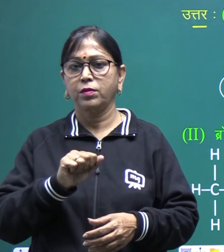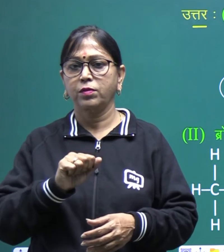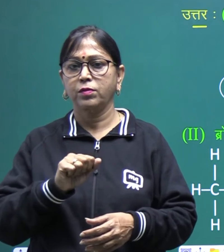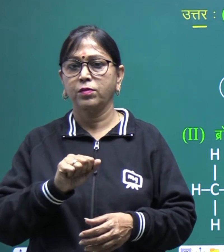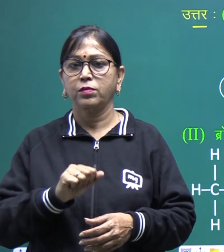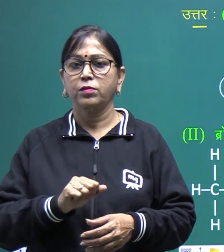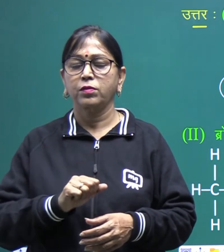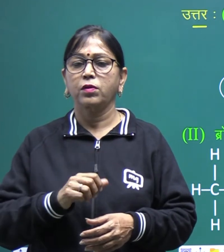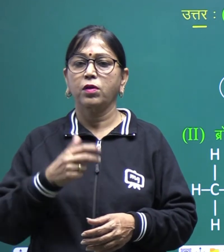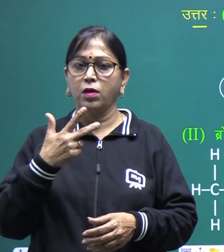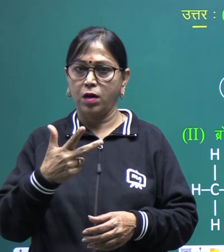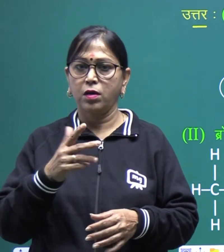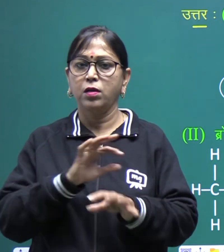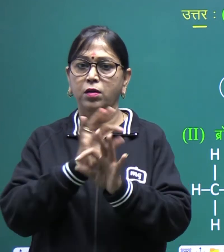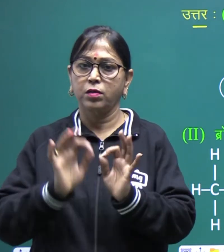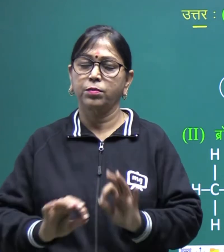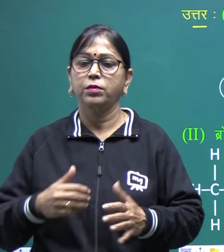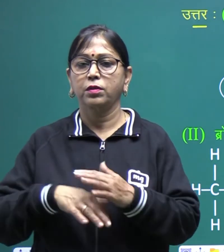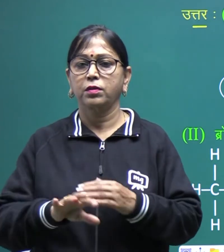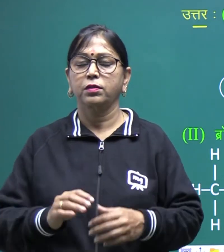अष्टक पूर्ण करते हैं